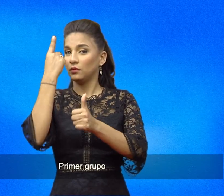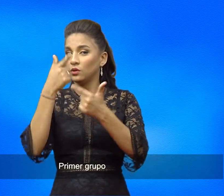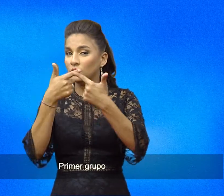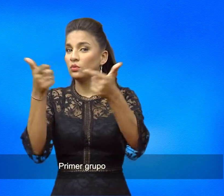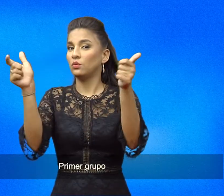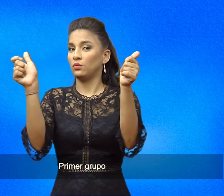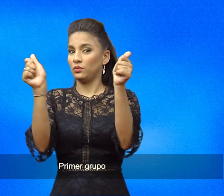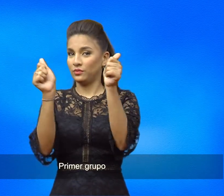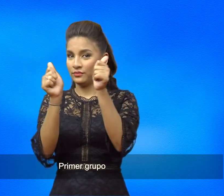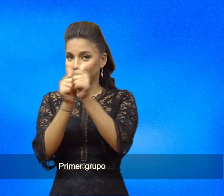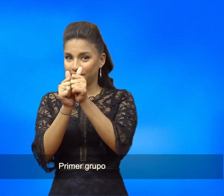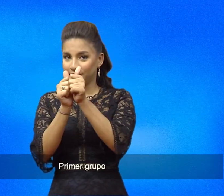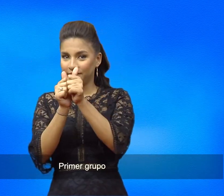el primer grupo